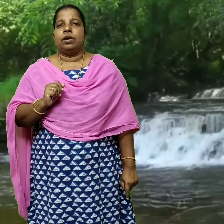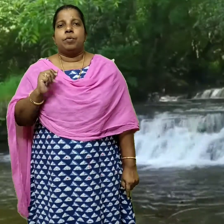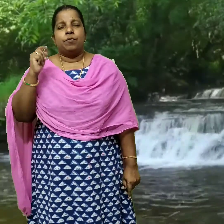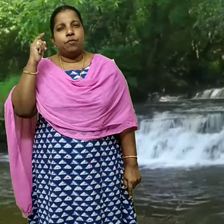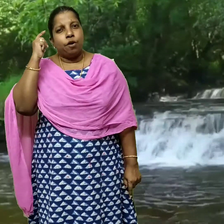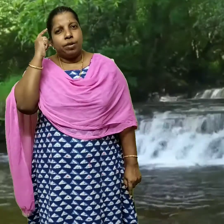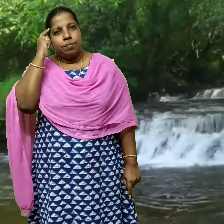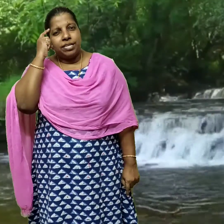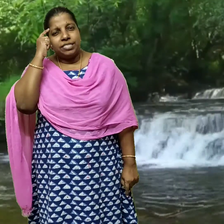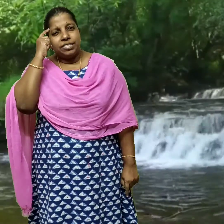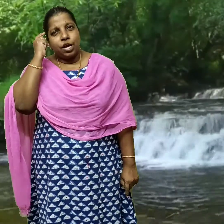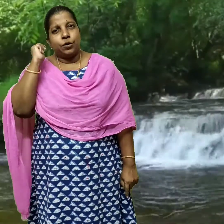മനസ്സിലായോ?